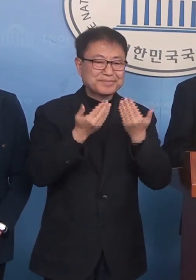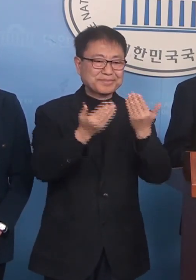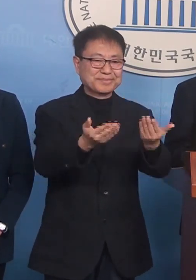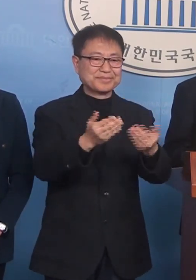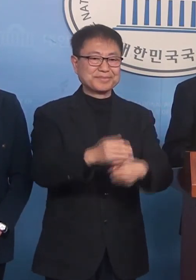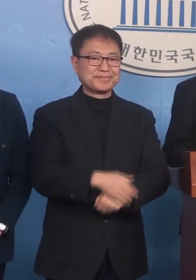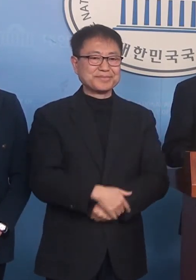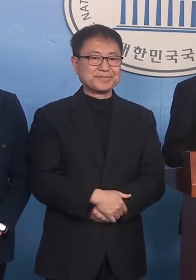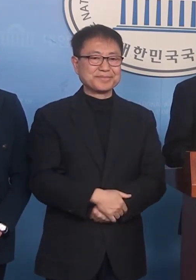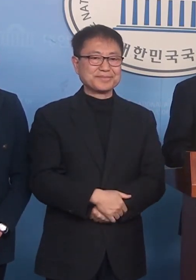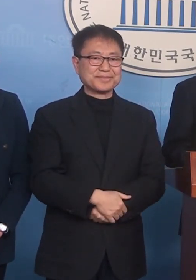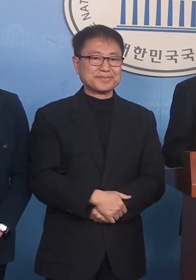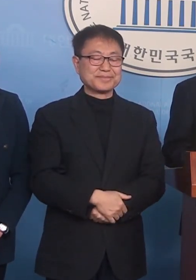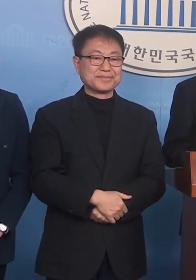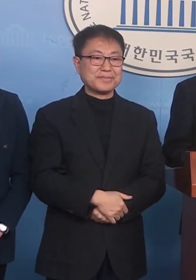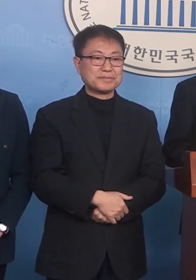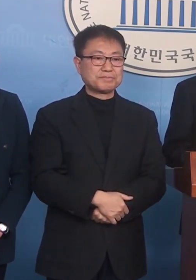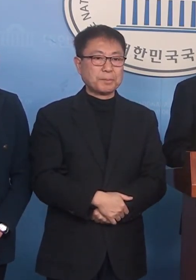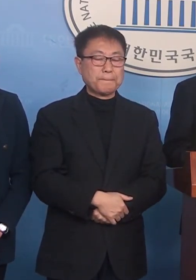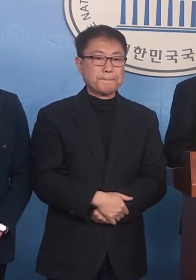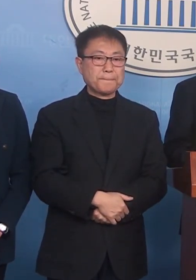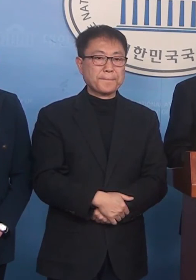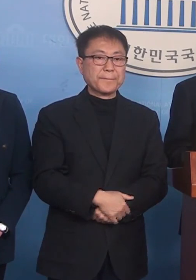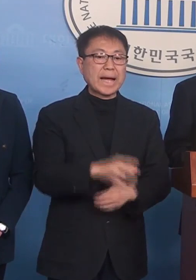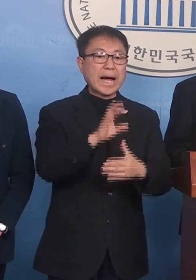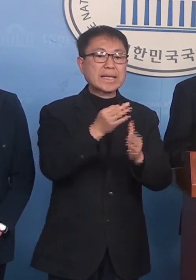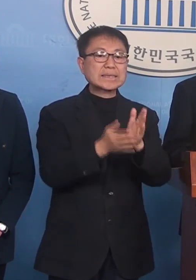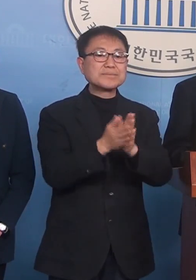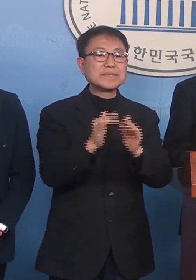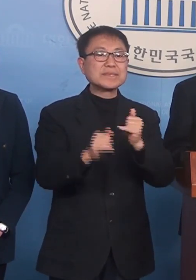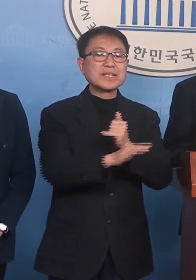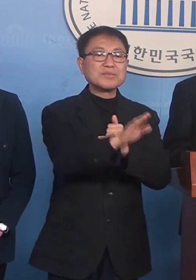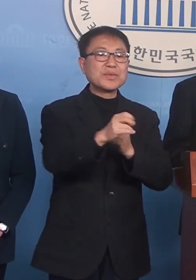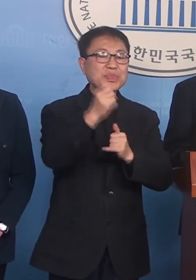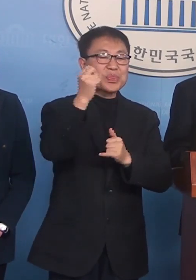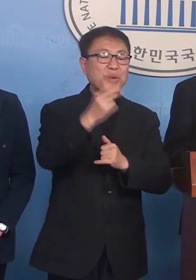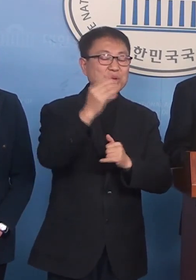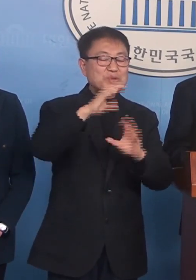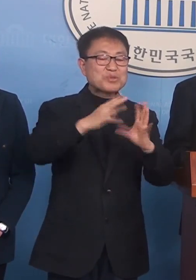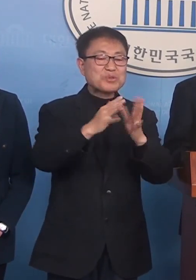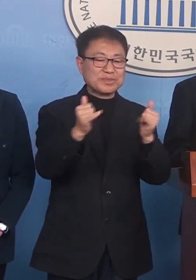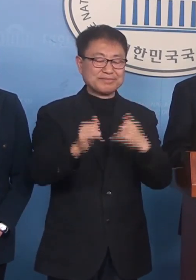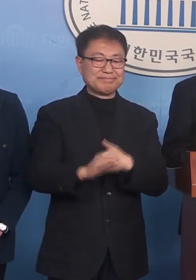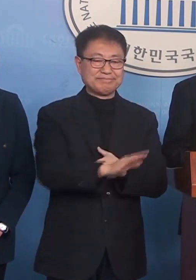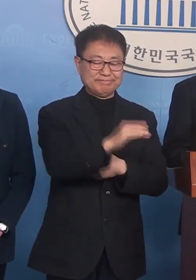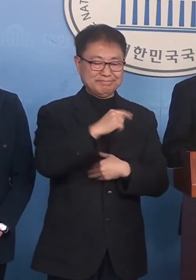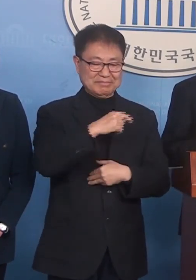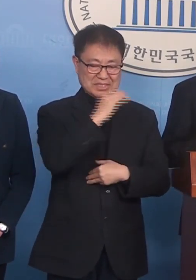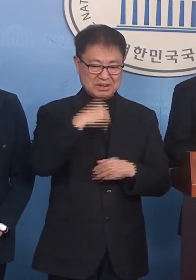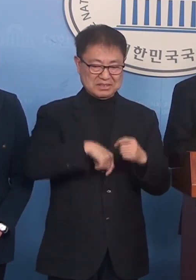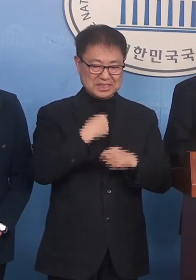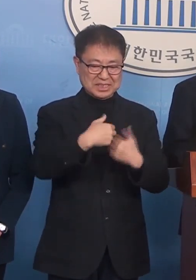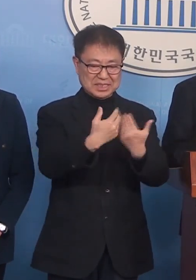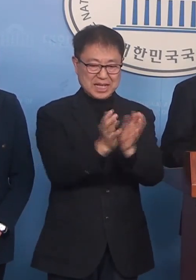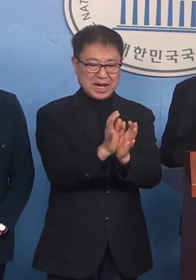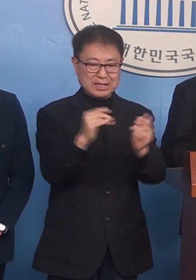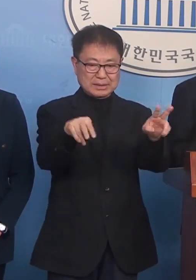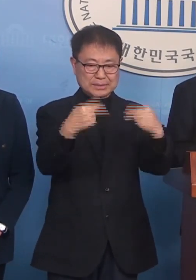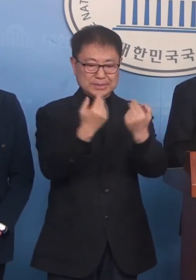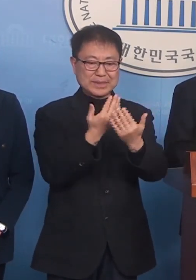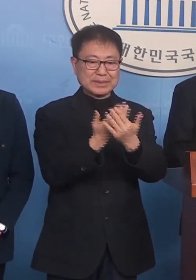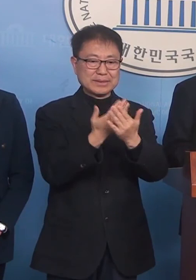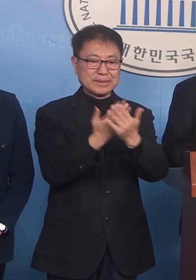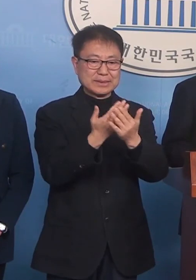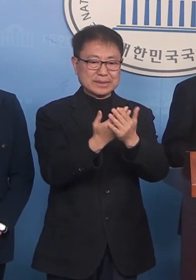말씀까지 올리고 싶습니다. 안양 시민 여러분, 또 국민 여러분, 정의당을 주목해 주십시오.